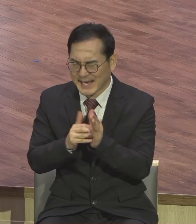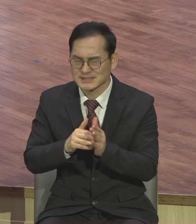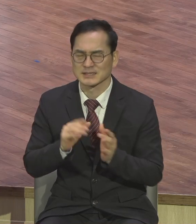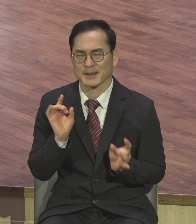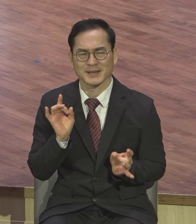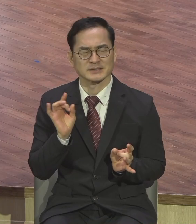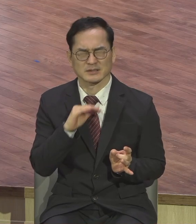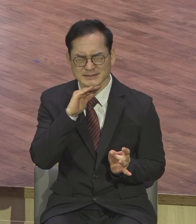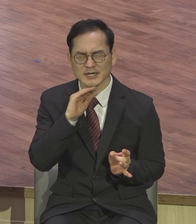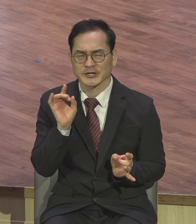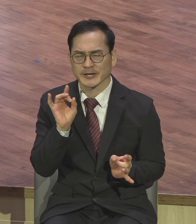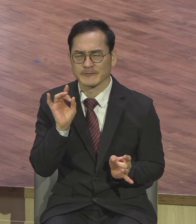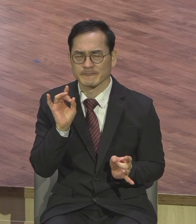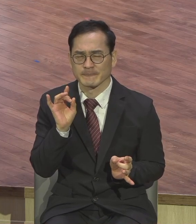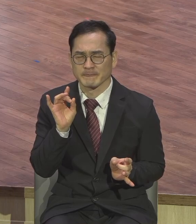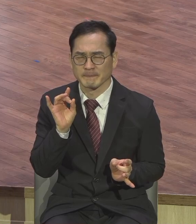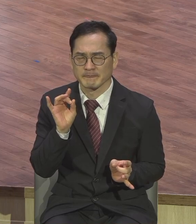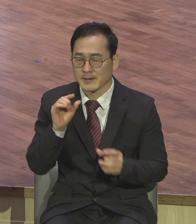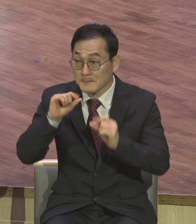받으세요.